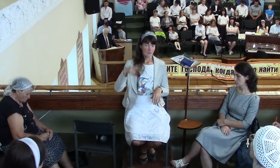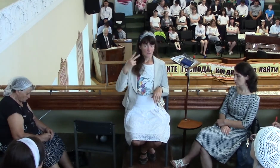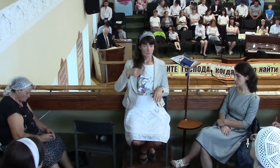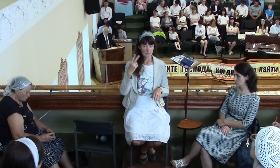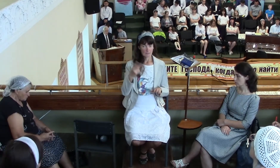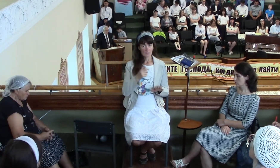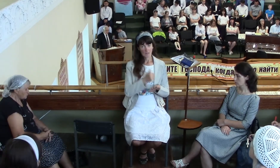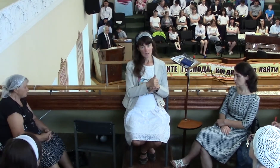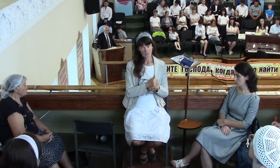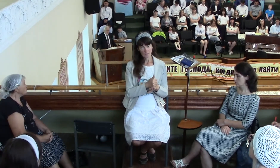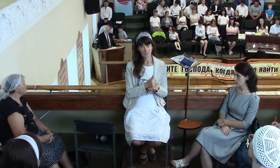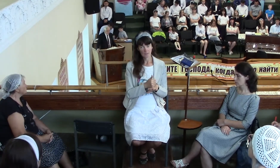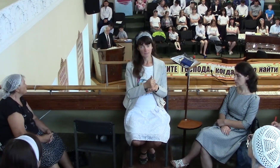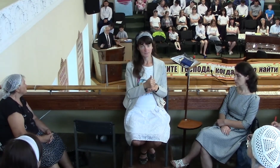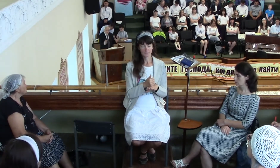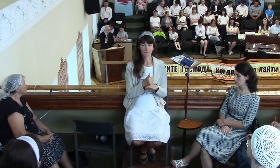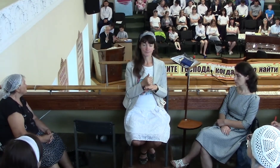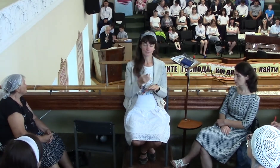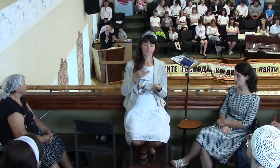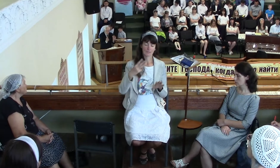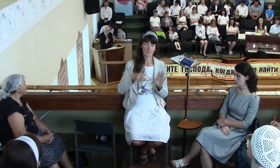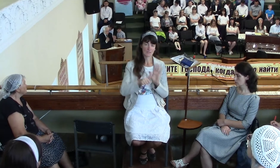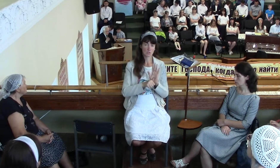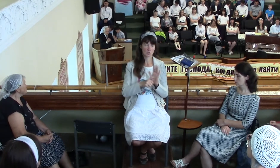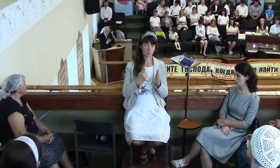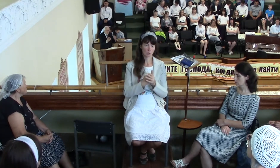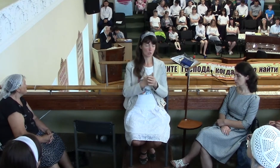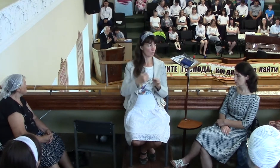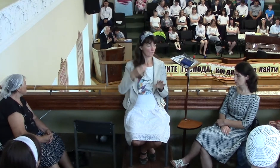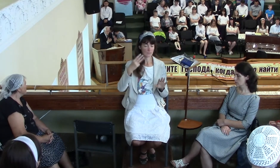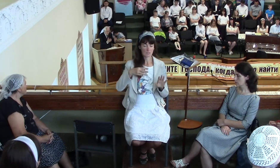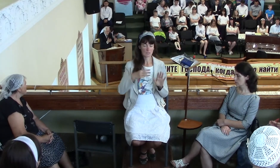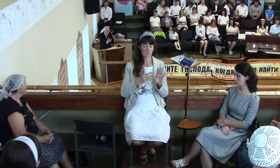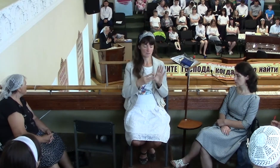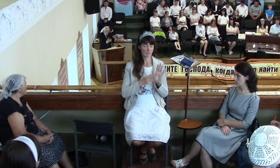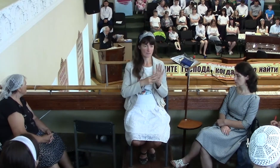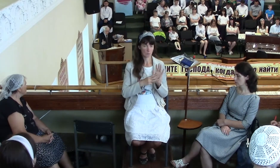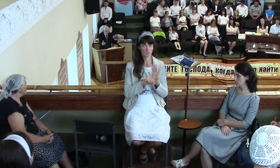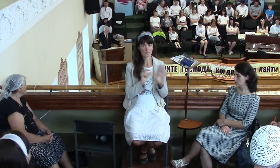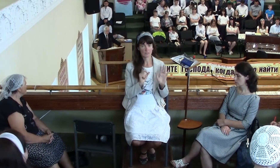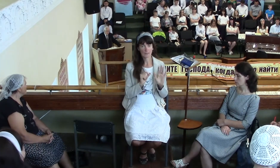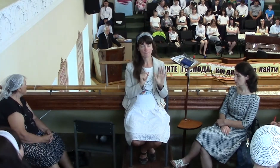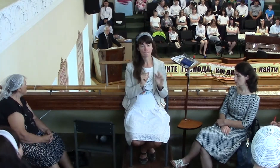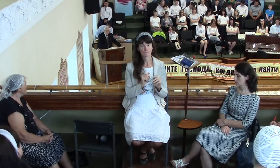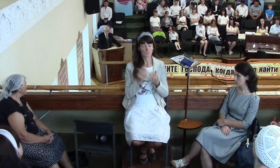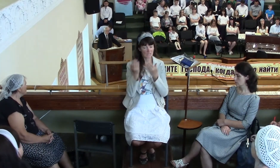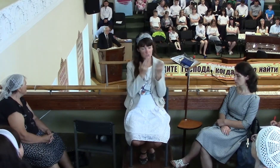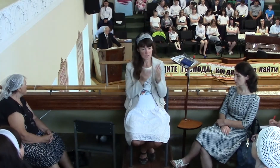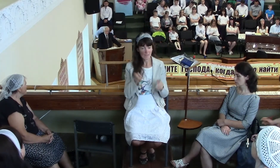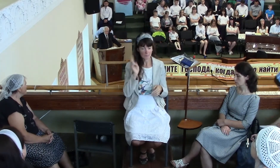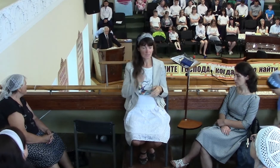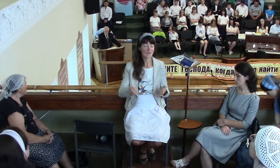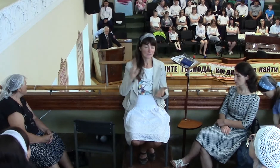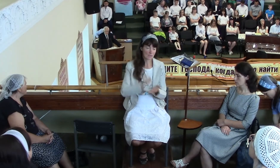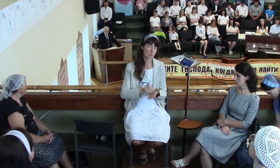36 по 38 стих. Вот так должно быть. Я сейчас прочитаю, как должно быть. А как он на самом деле,